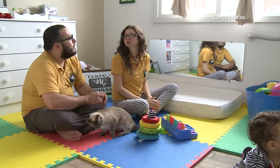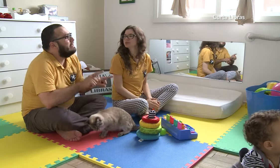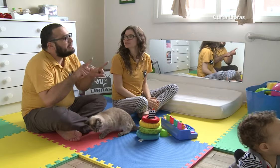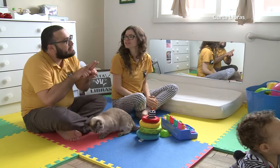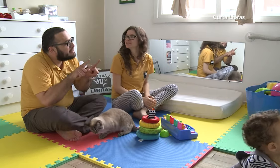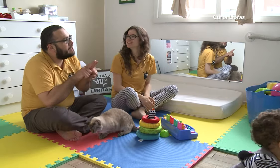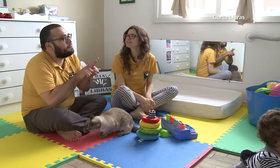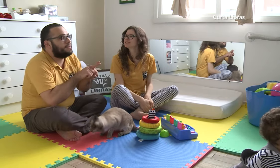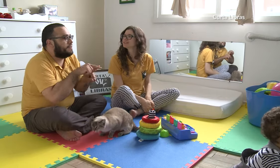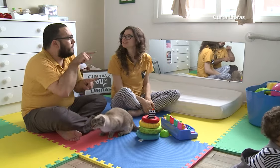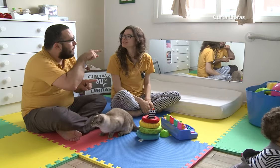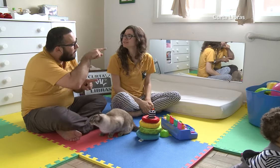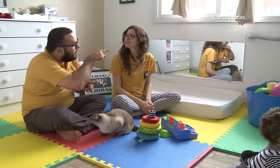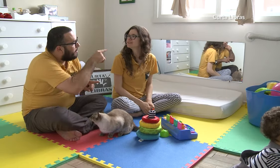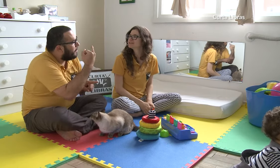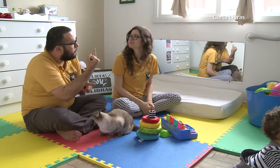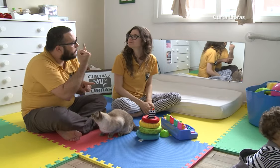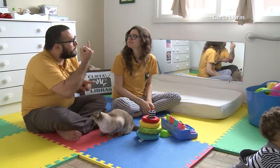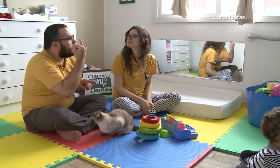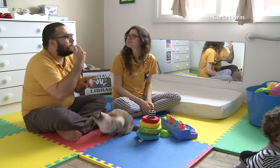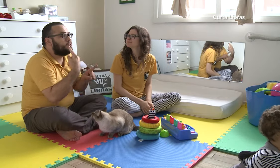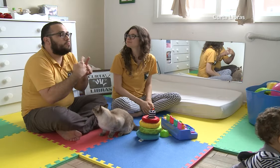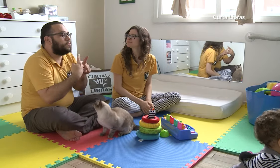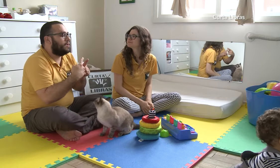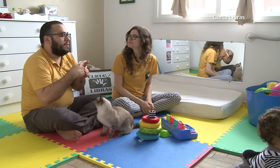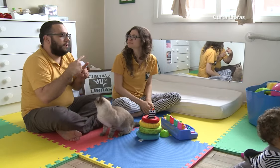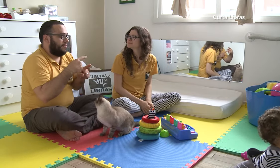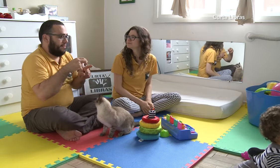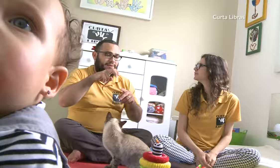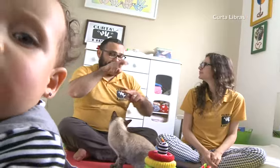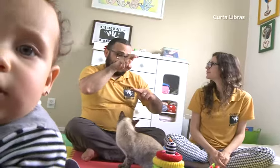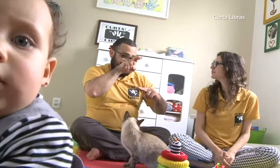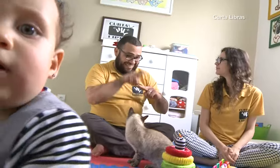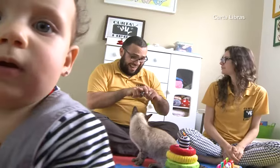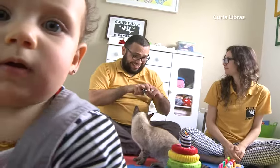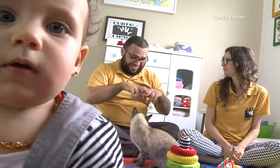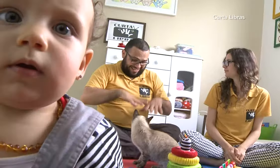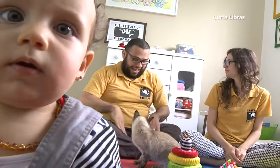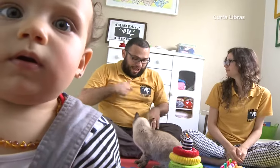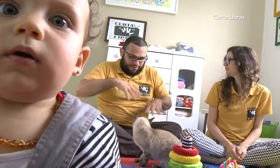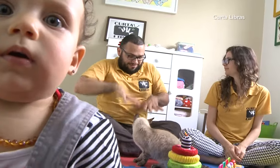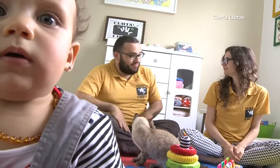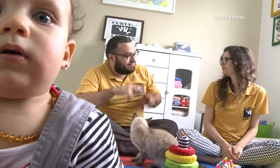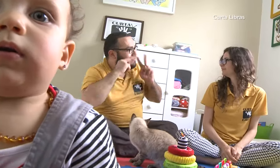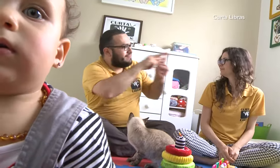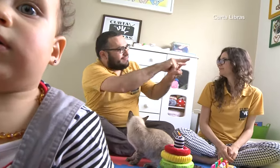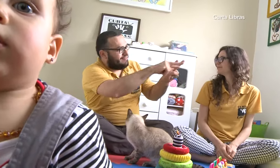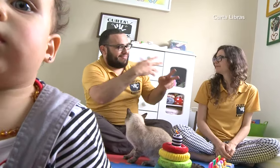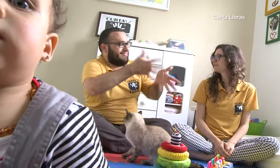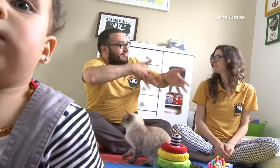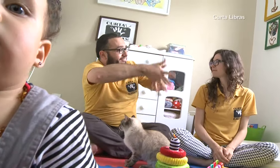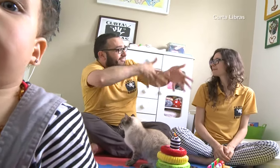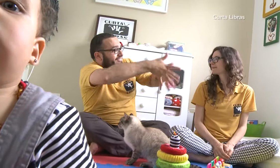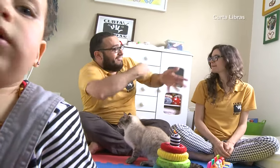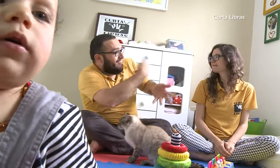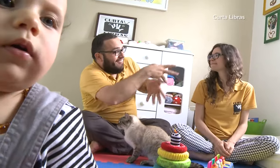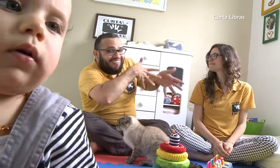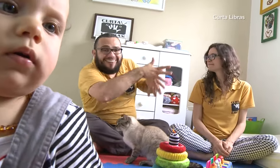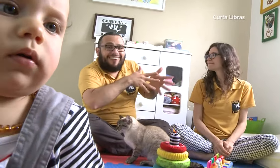Outra coisa importante sobre o espelho é que ela fica sentada aqui, sinalizando e se olhando no espelho. O ouvinte tem o retorno